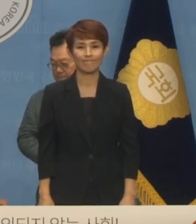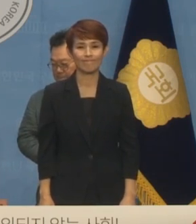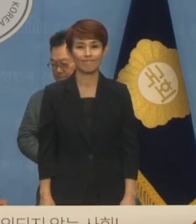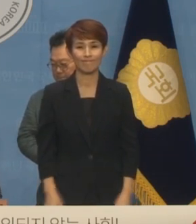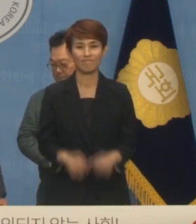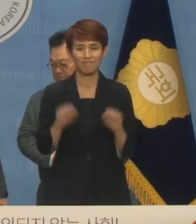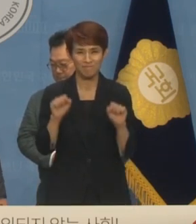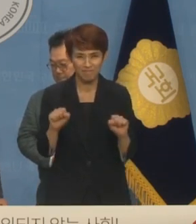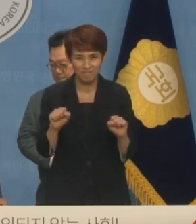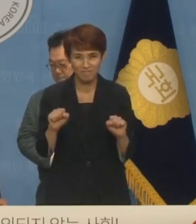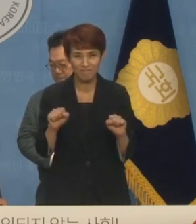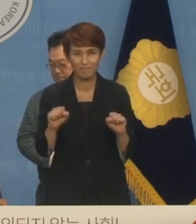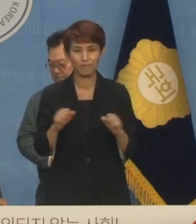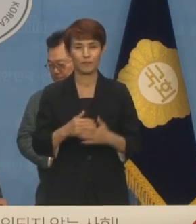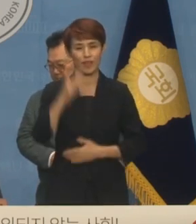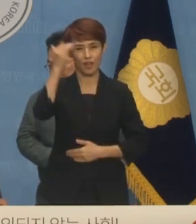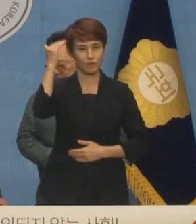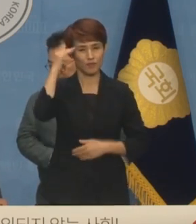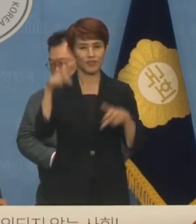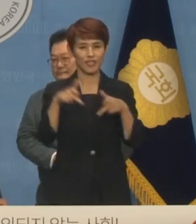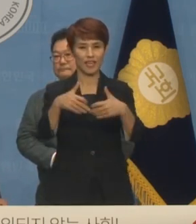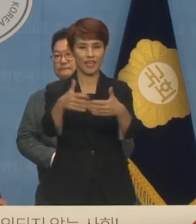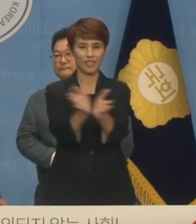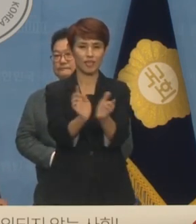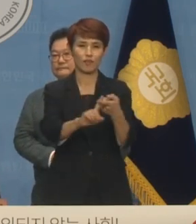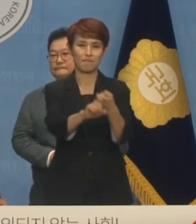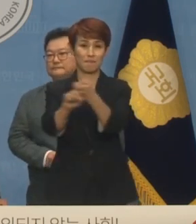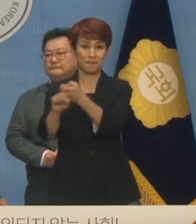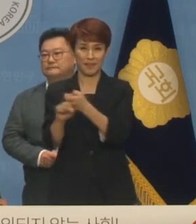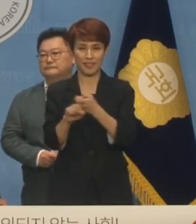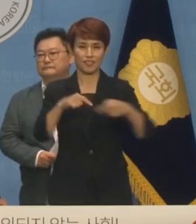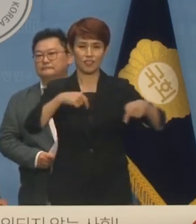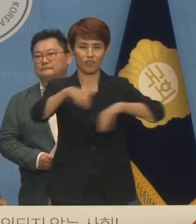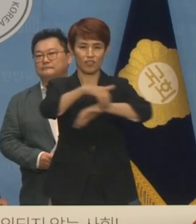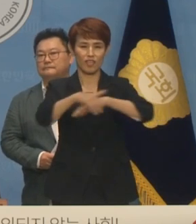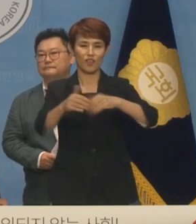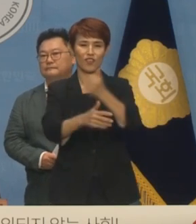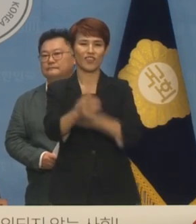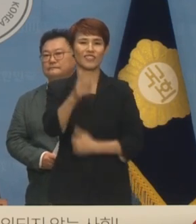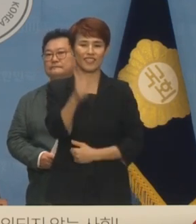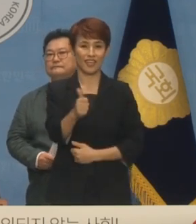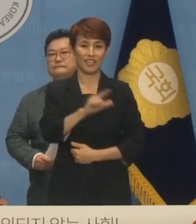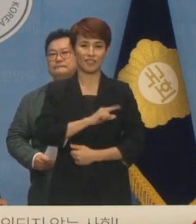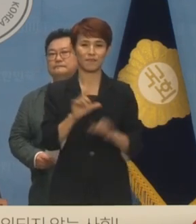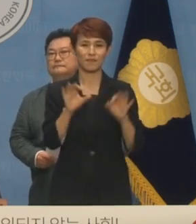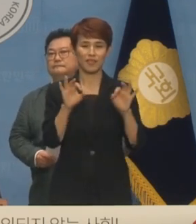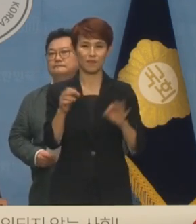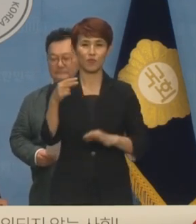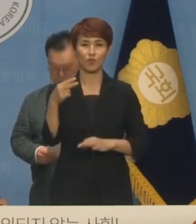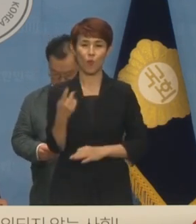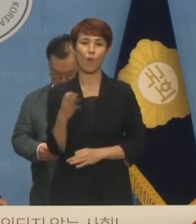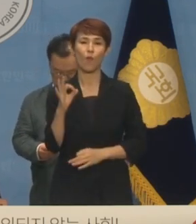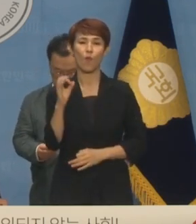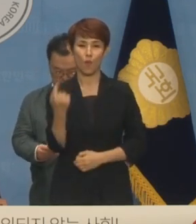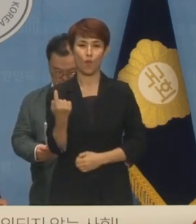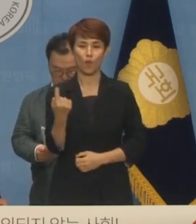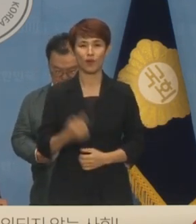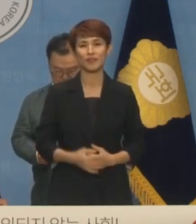네, 안녕하십니까. 저는 한국장애인단체 총연맹에서 정책위원장을 맡고 있는 김동호입니다. 오늘